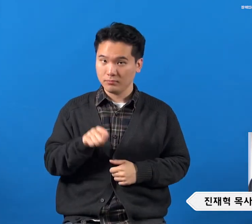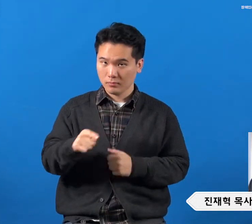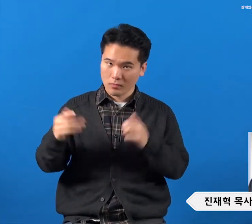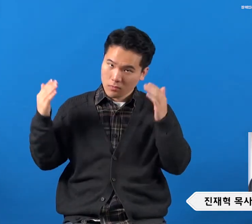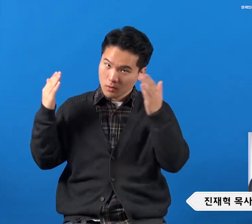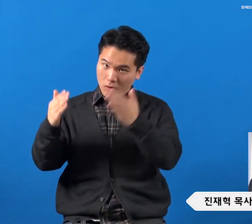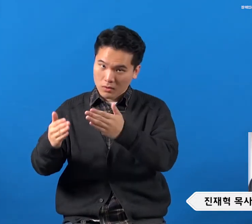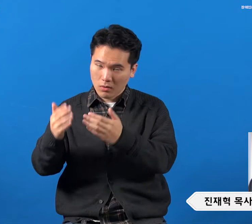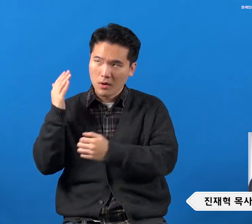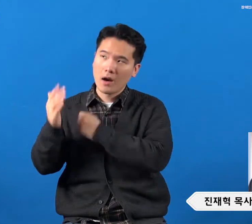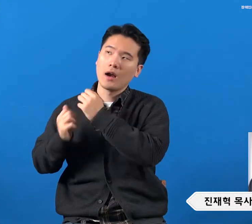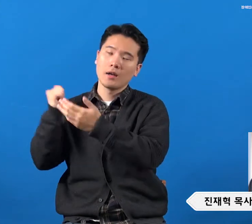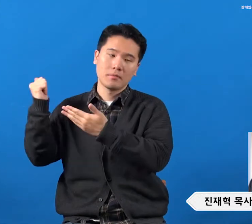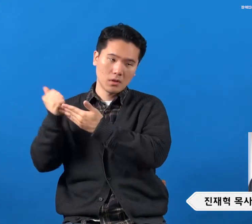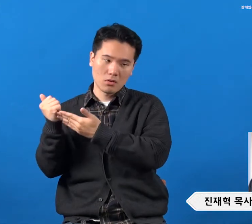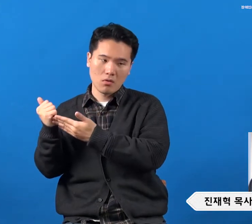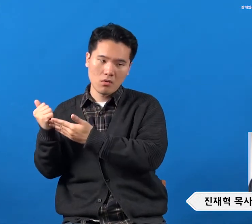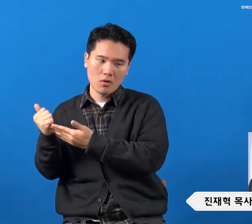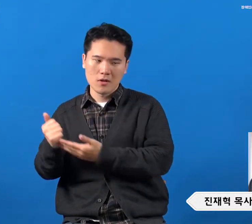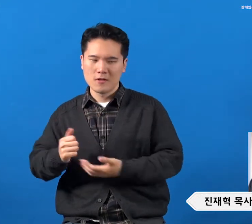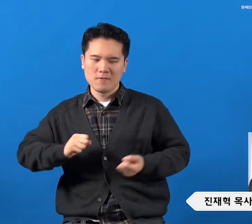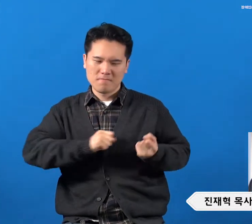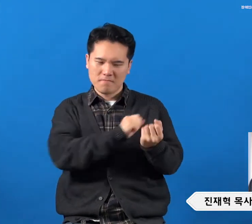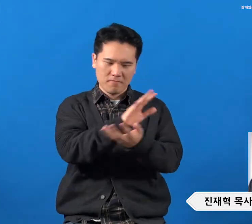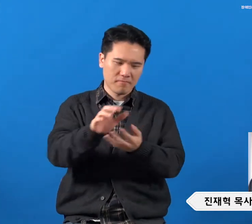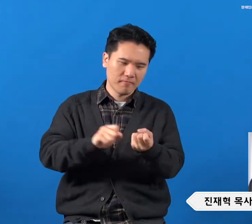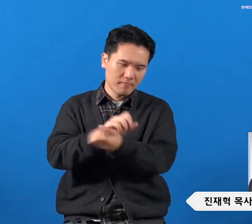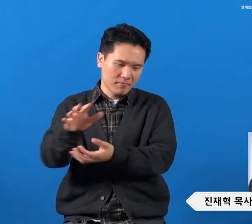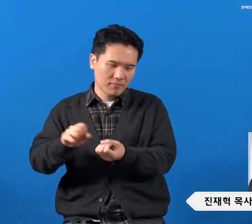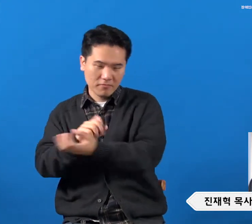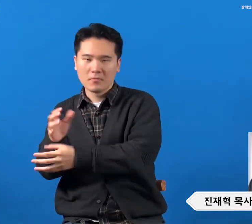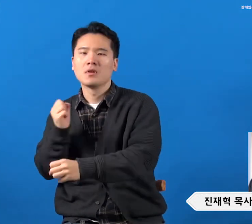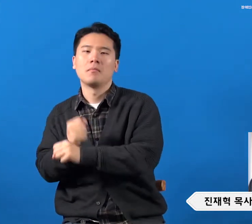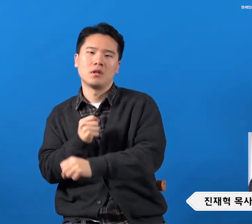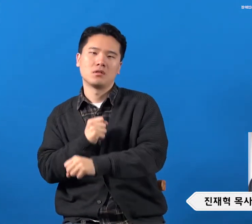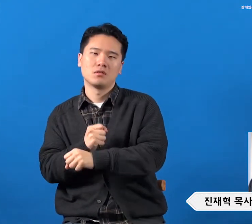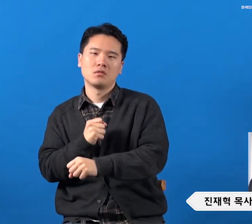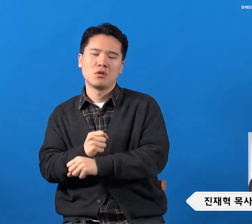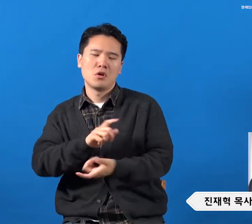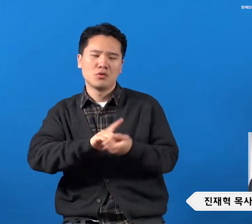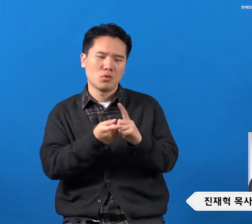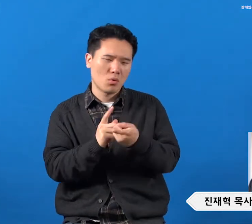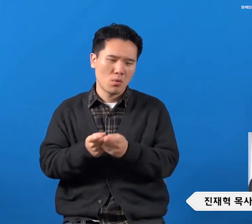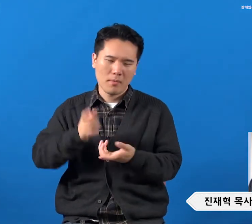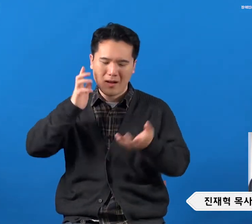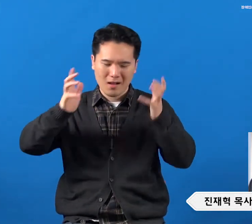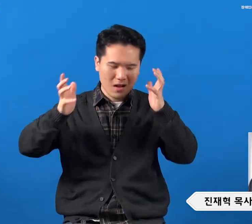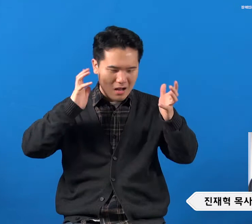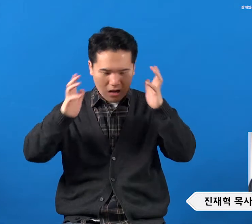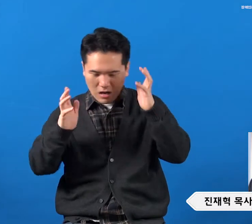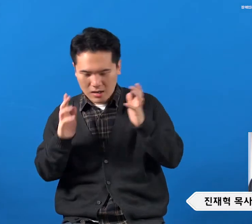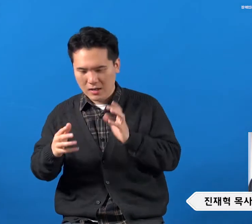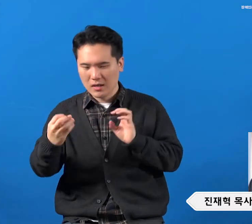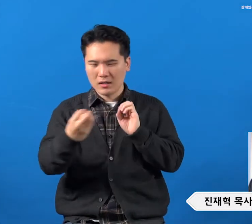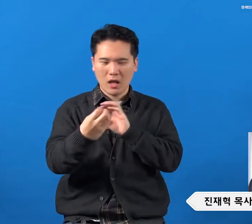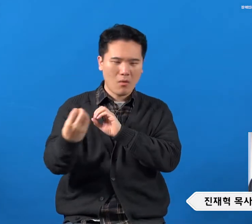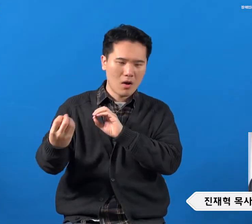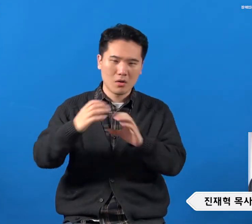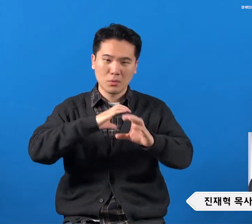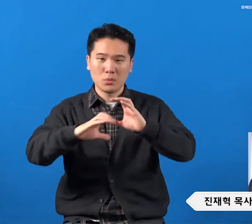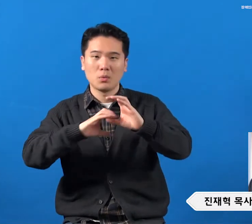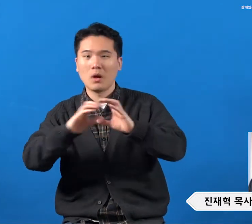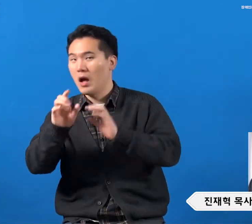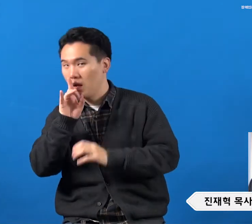그런데 그것을 향해서 하나님께서 혼돈케 하십니다. 서로 소통하지 못합니다. 이해하지